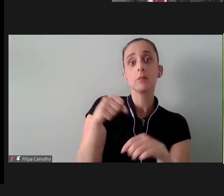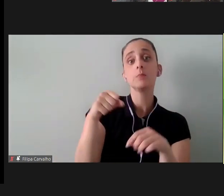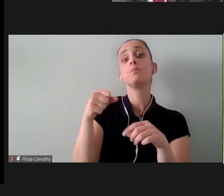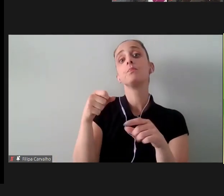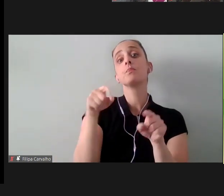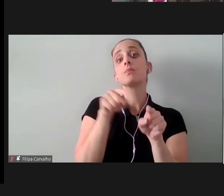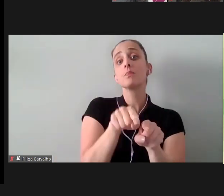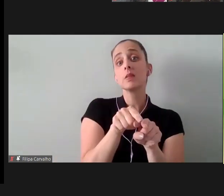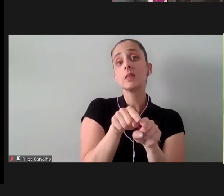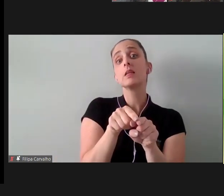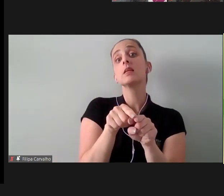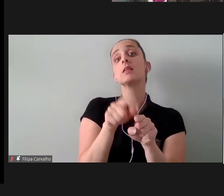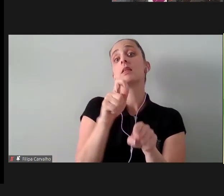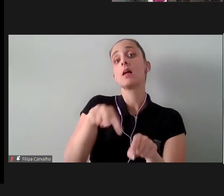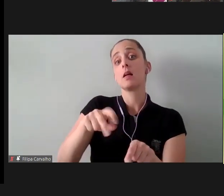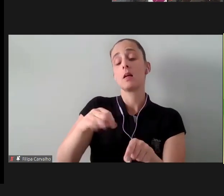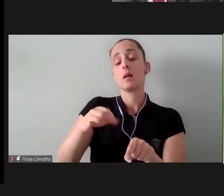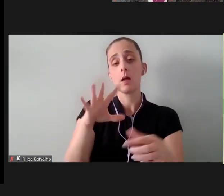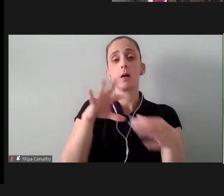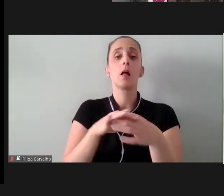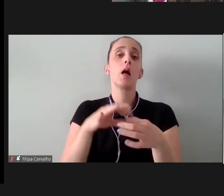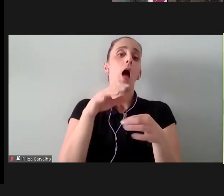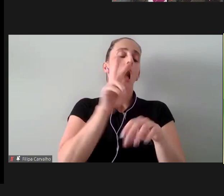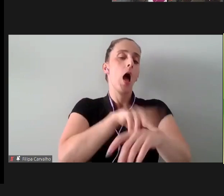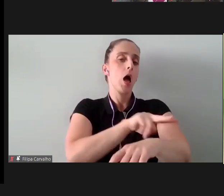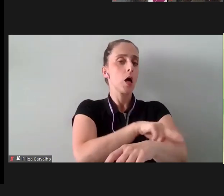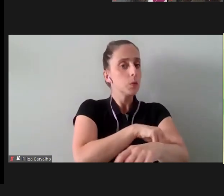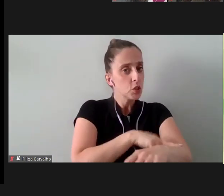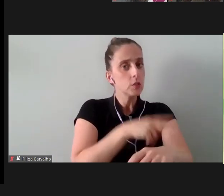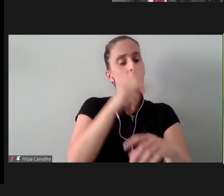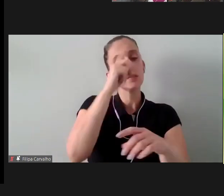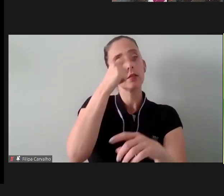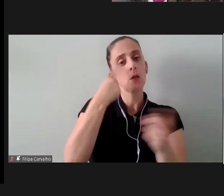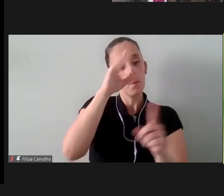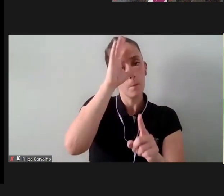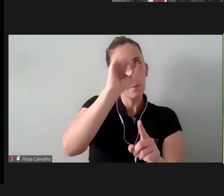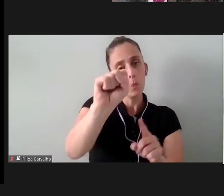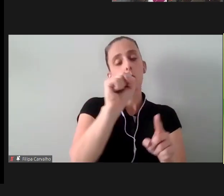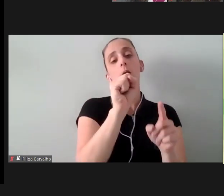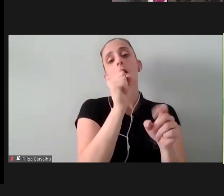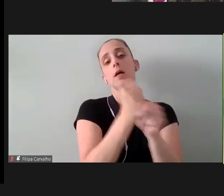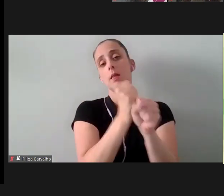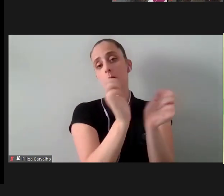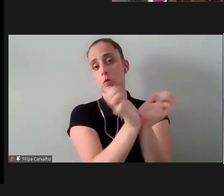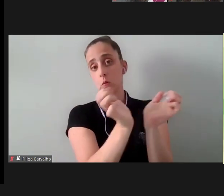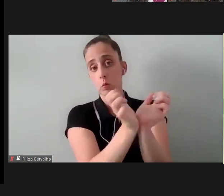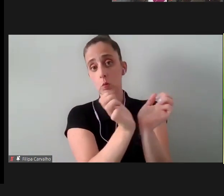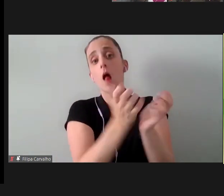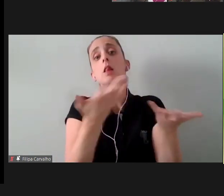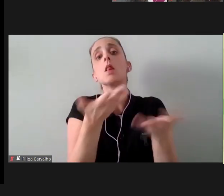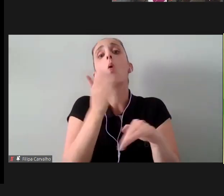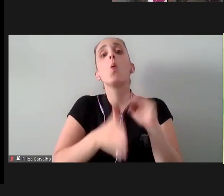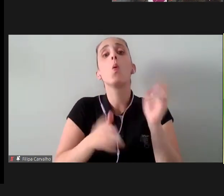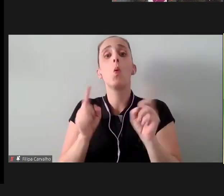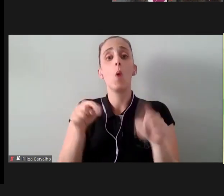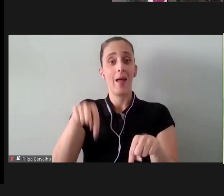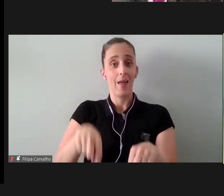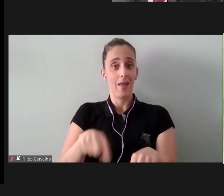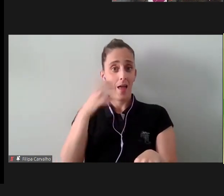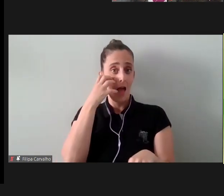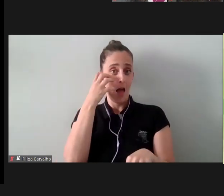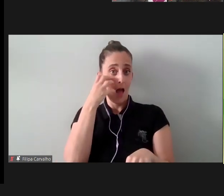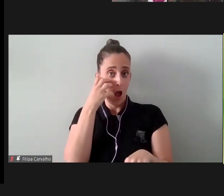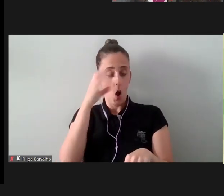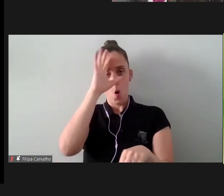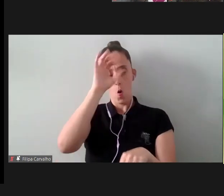está superintendida pelo Ministério da Administração Pública, Trabalho e Segurança Social. Então, o que é que sucede? Nós, em Angola, o